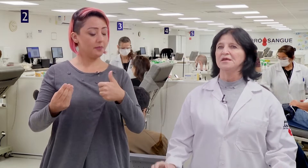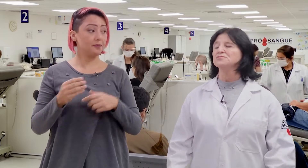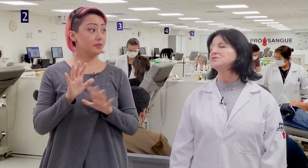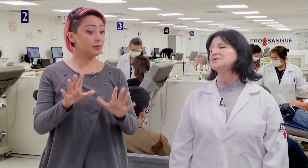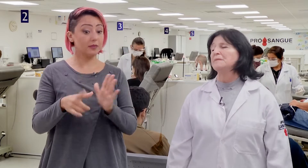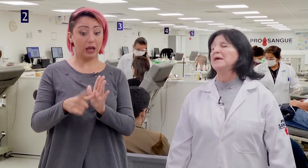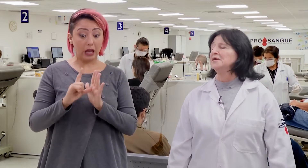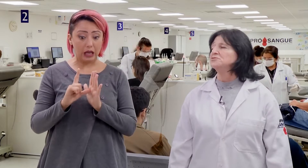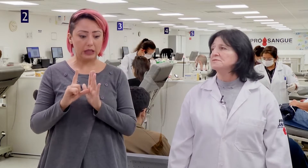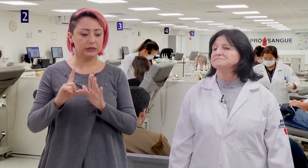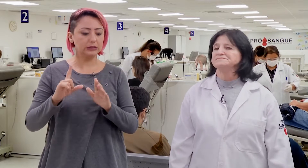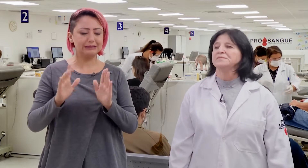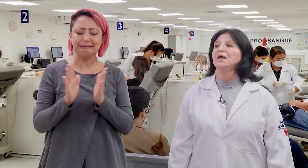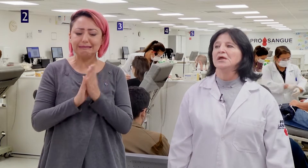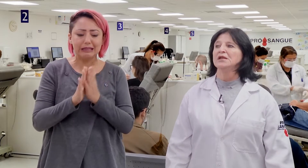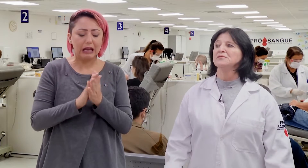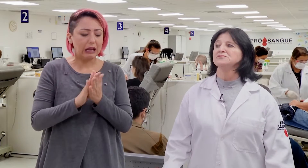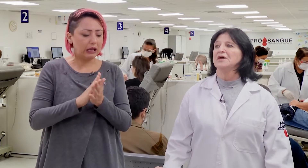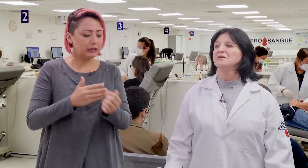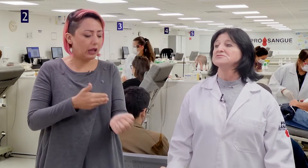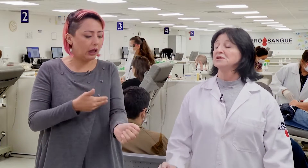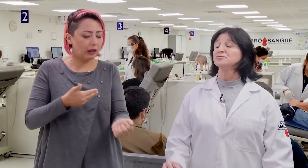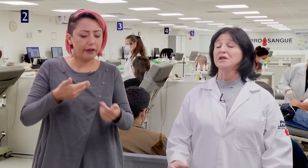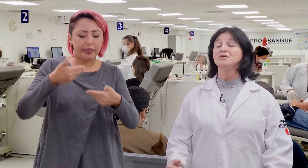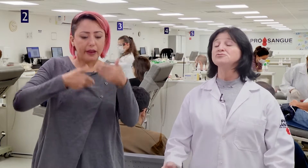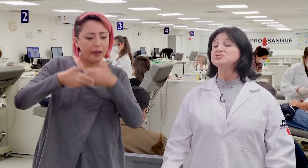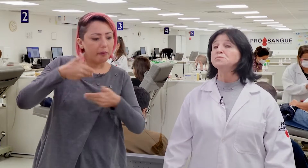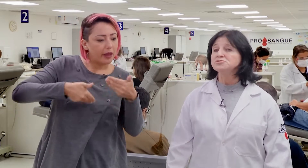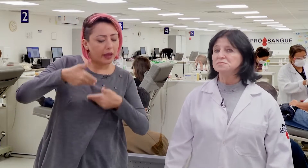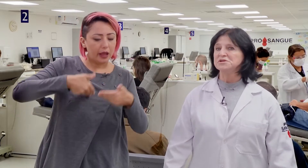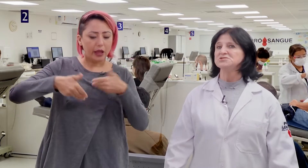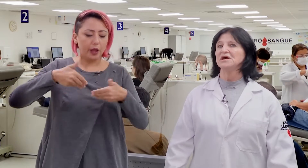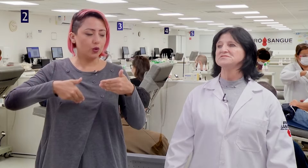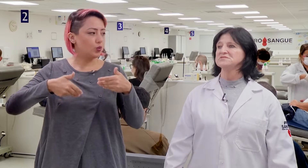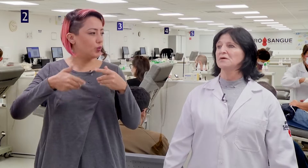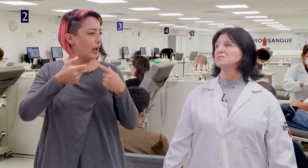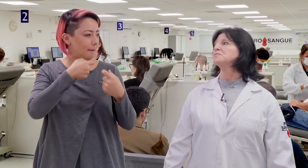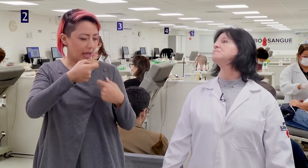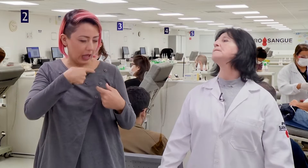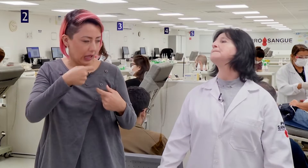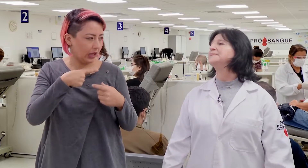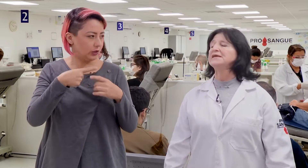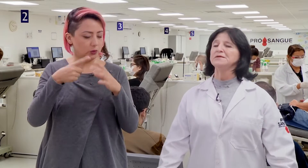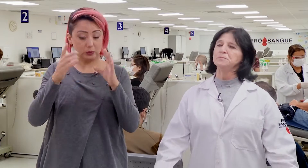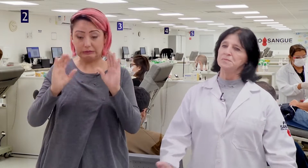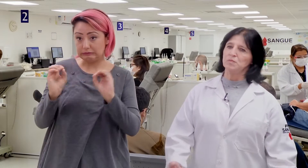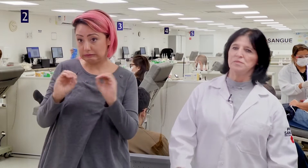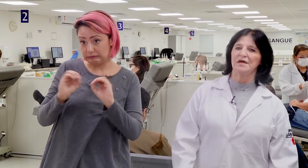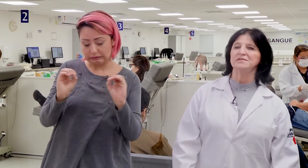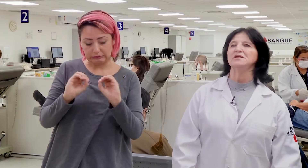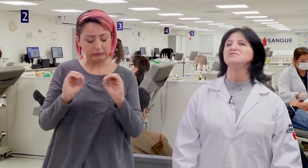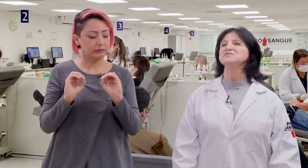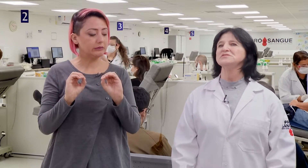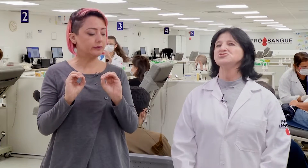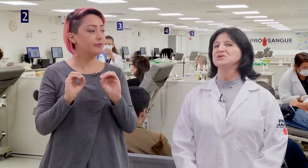nenhum tratamento, não está usando nenhum tipo de medicação, que na entrevista a